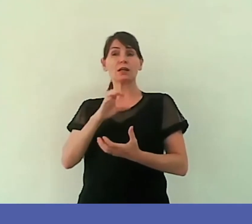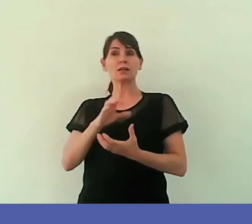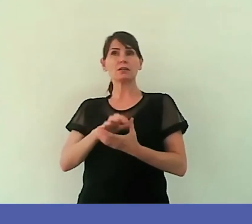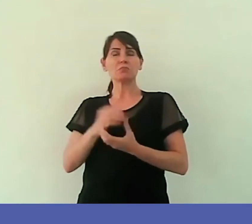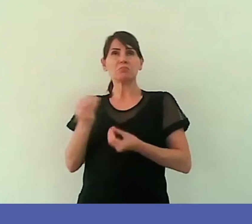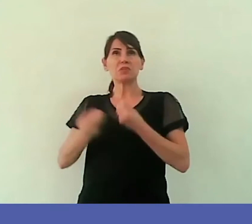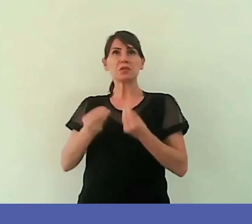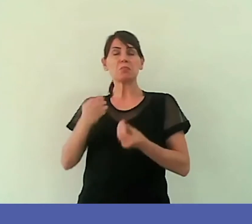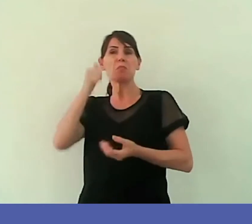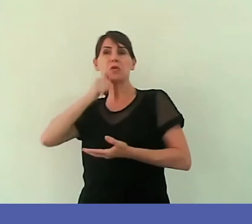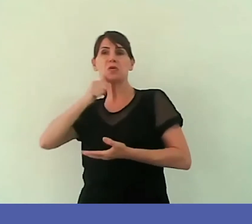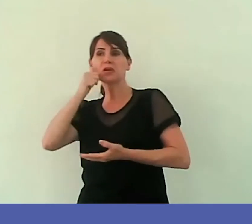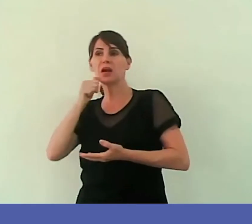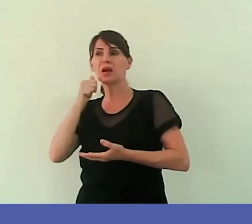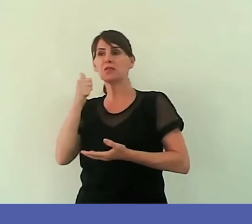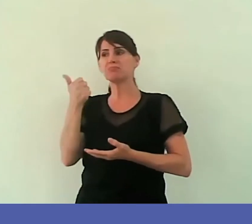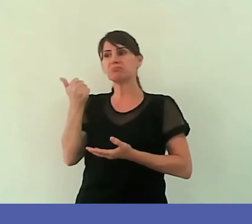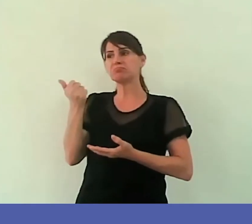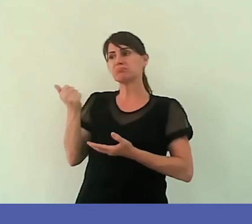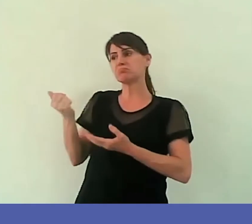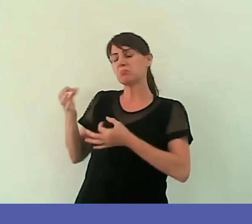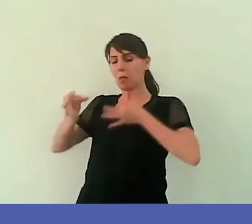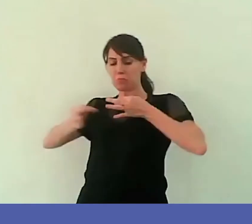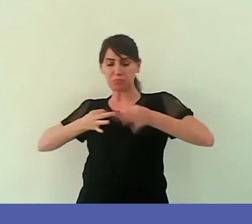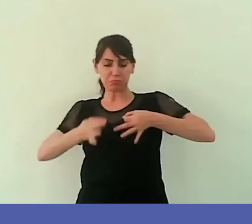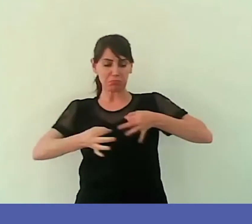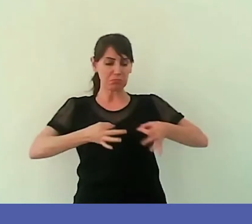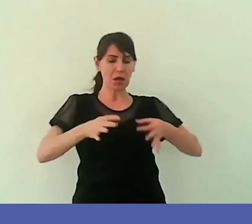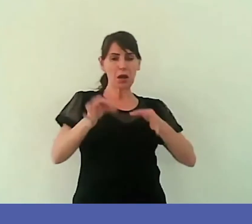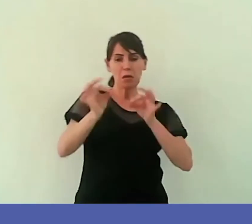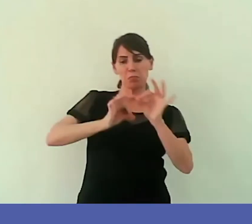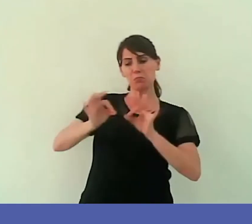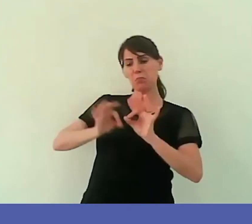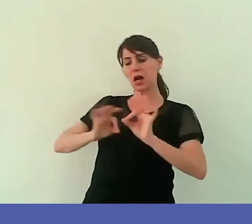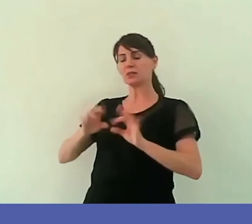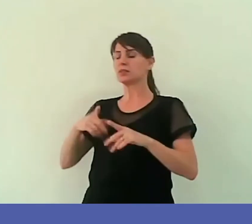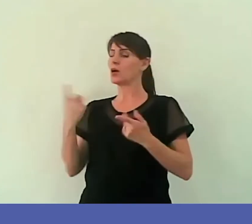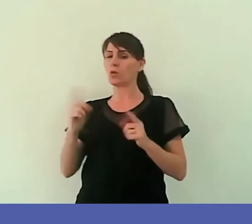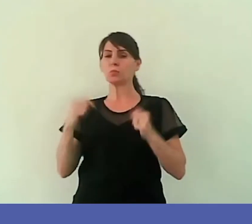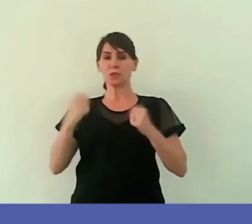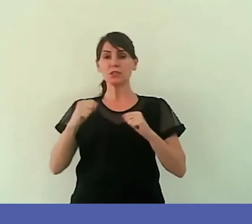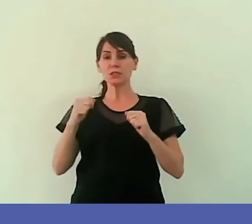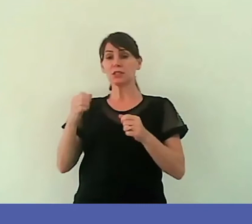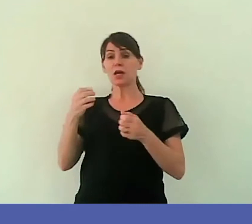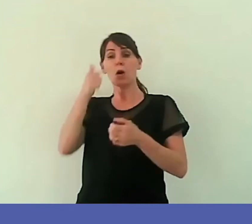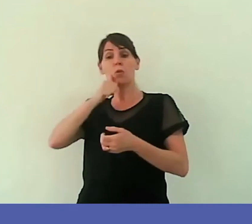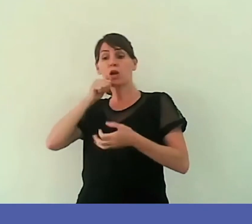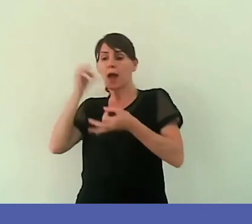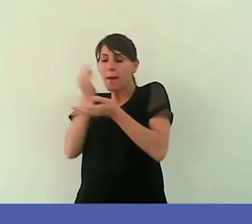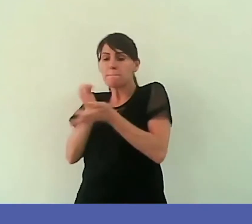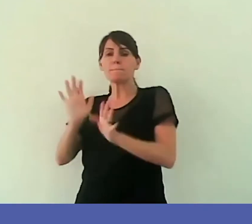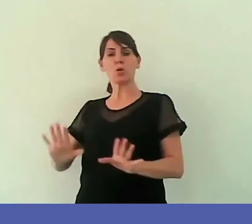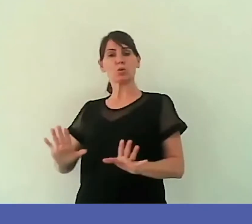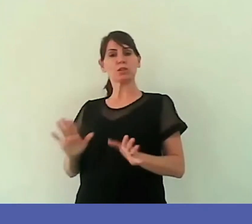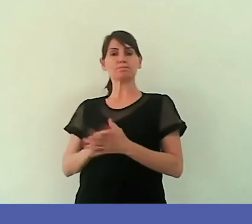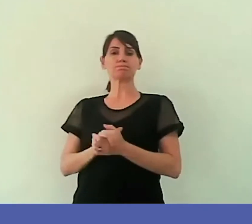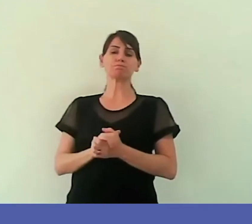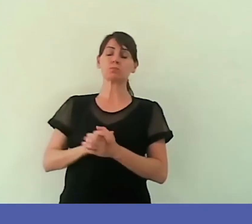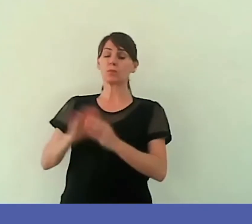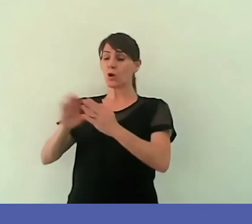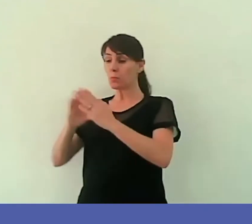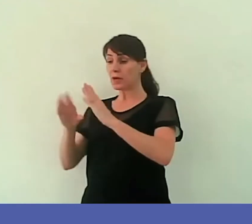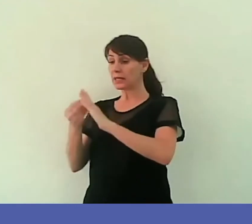mulher não adornada, não preparada. Não é isso? Então, aqui diz, para que a santificasse. Então a